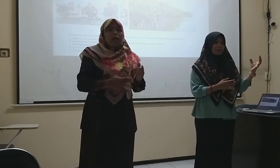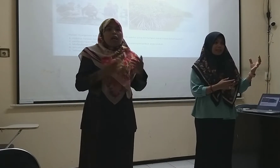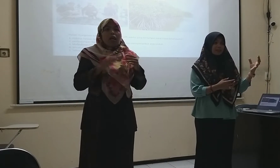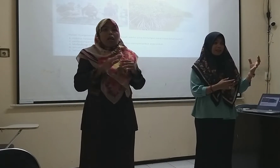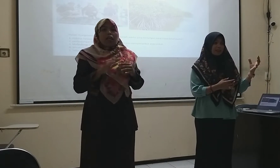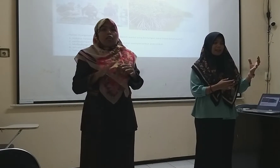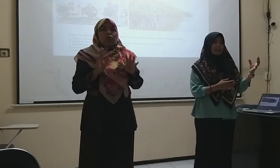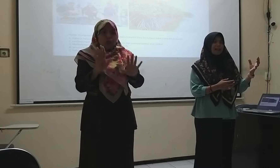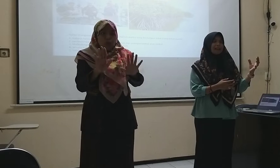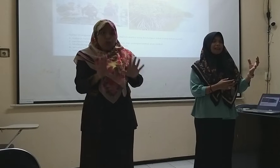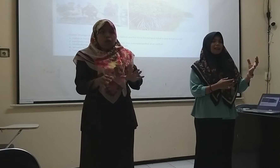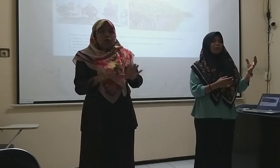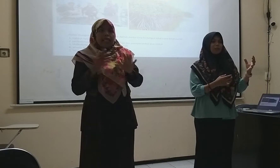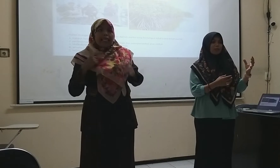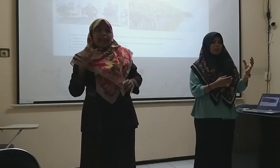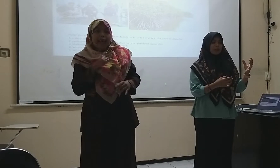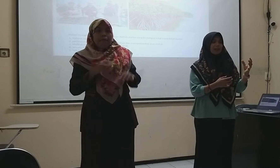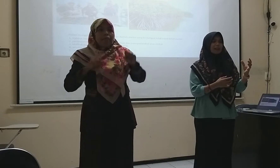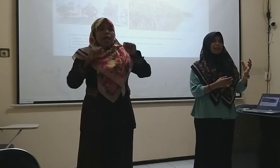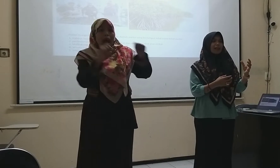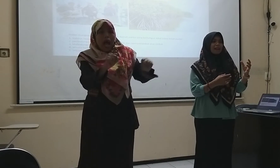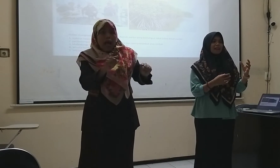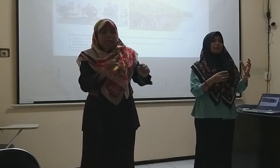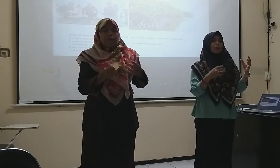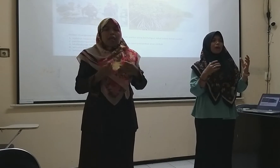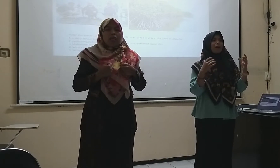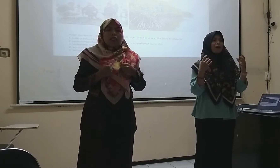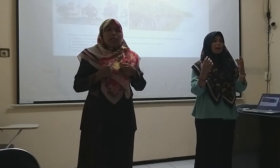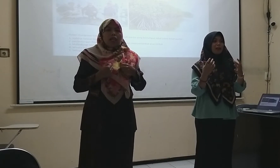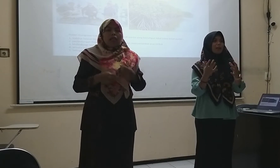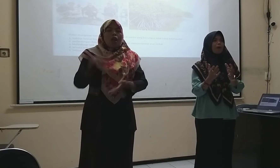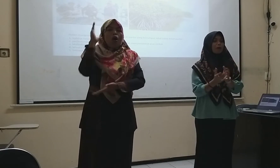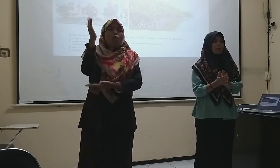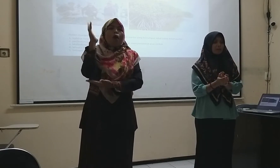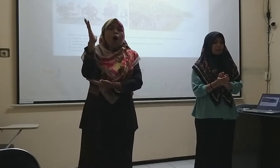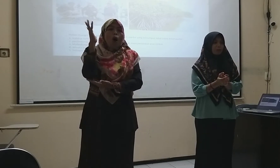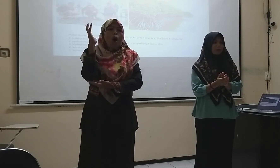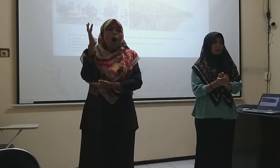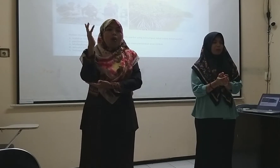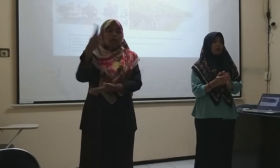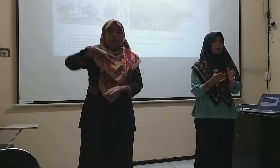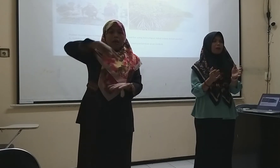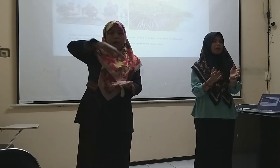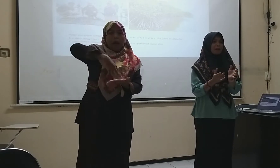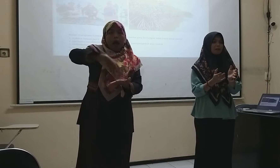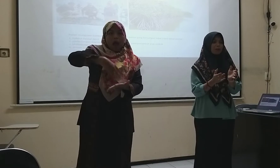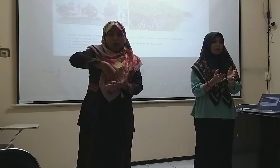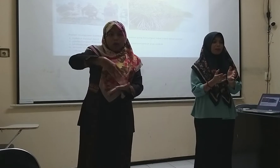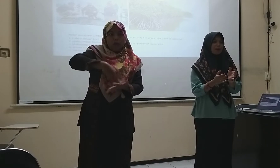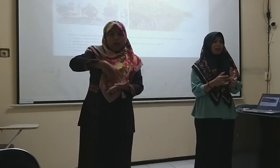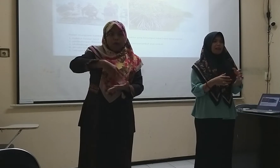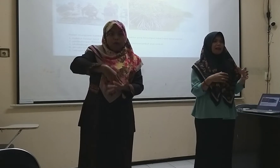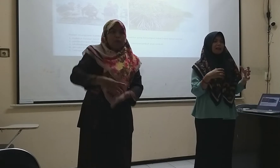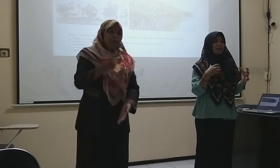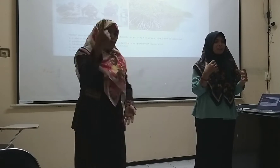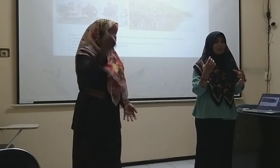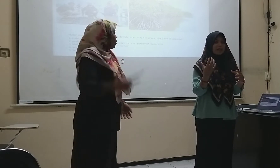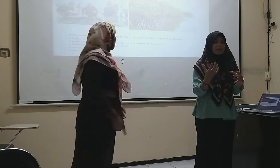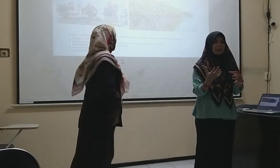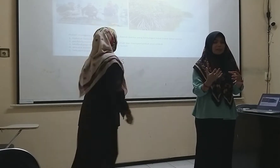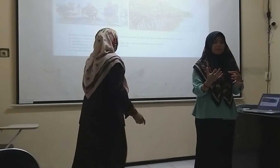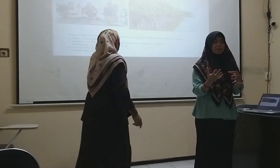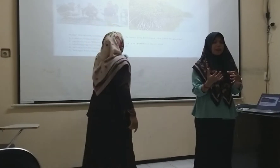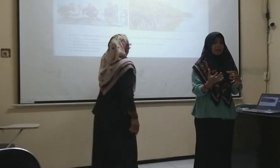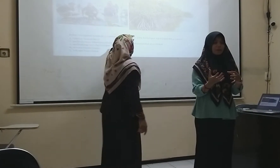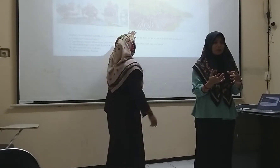lumpur banjir itu kan. Nah, lumpur itu nanti akan ditopang oleh pohon mangrove, oleh pohon bakau. Nah, kalau